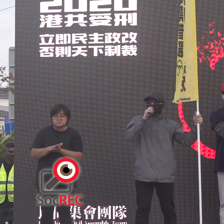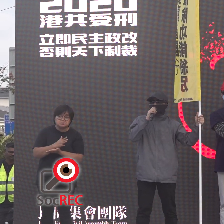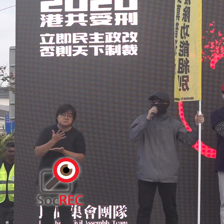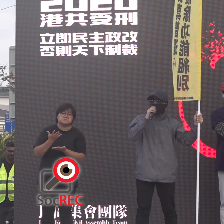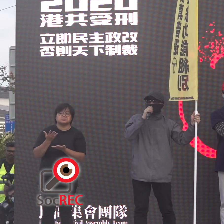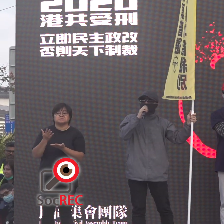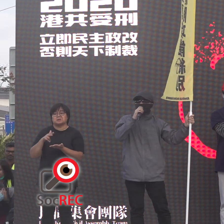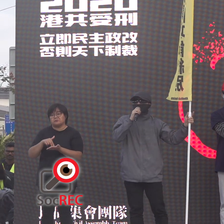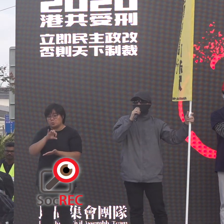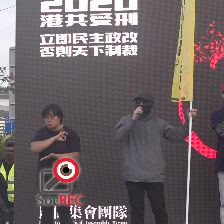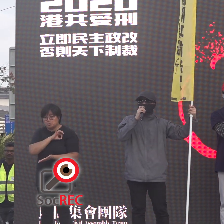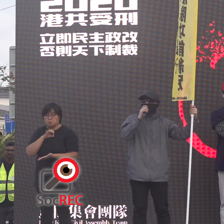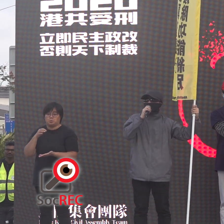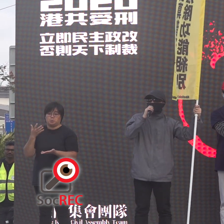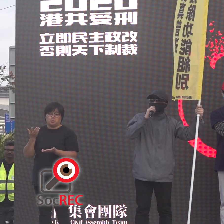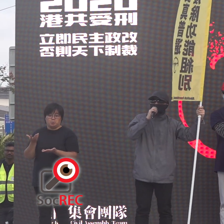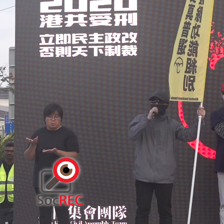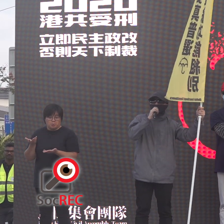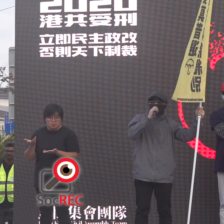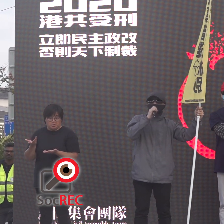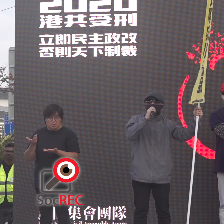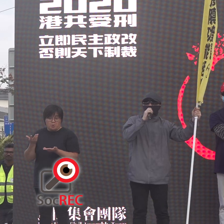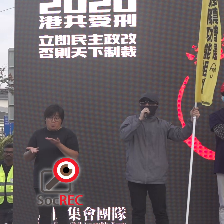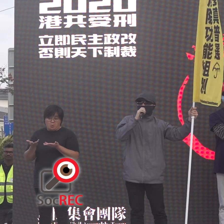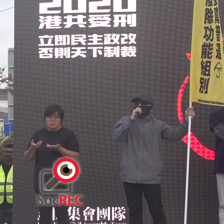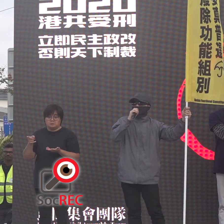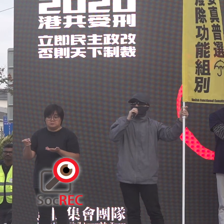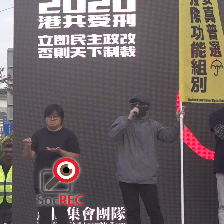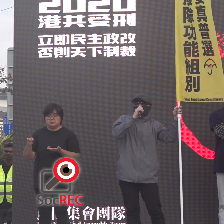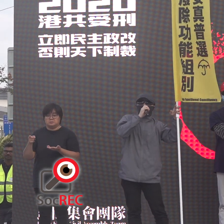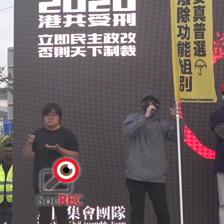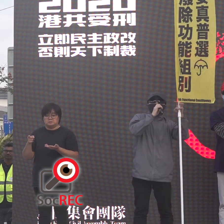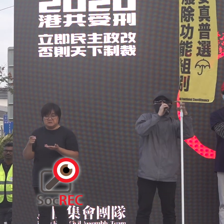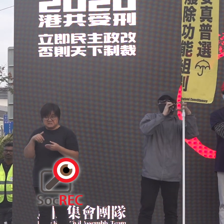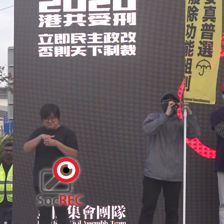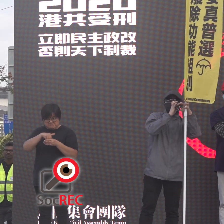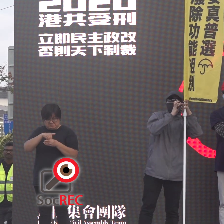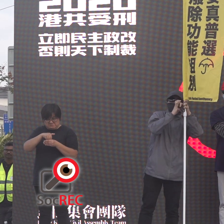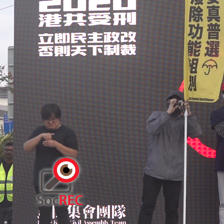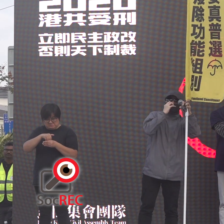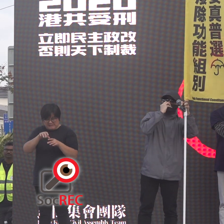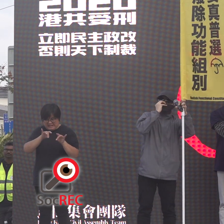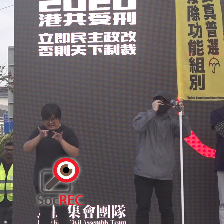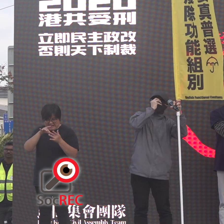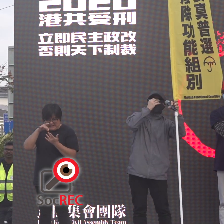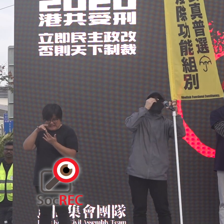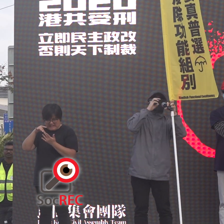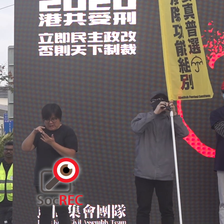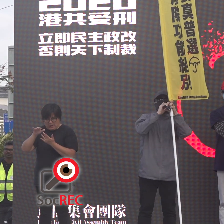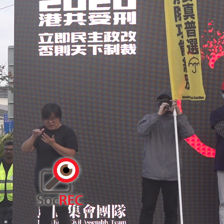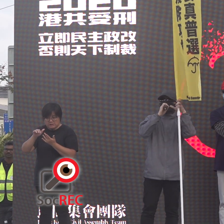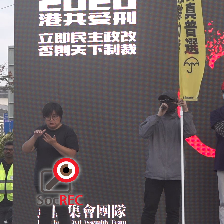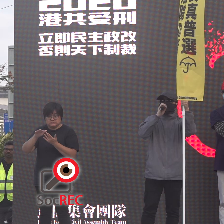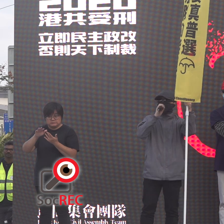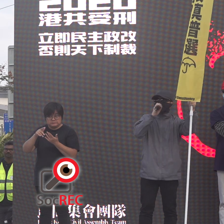選舉裡面可以控制到功能組別，但係我哋唔能夠去擔保